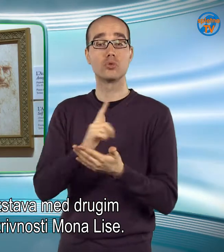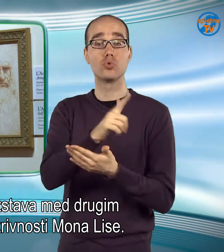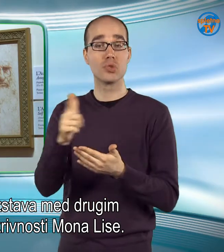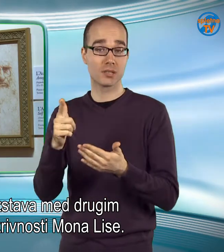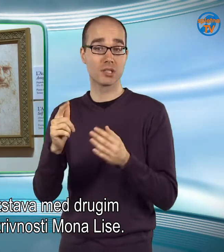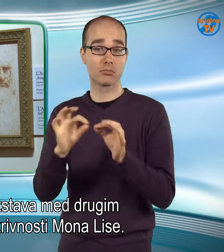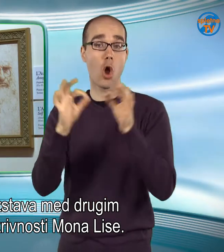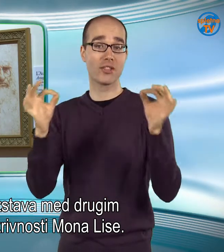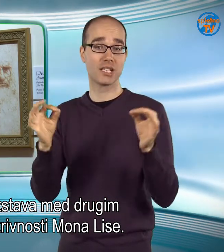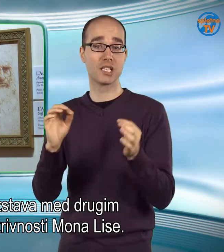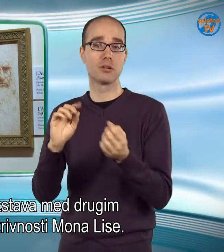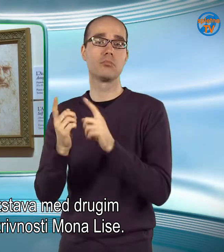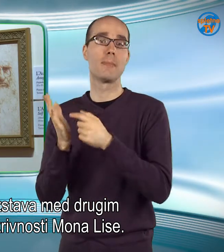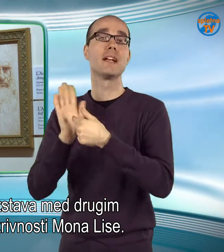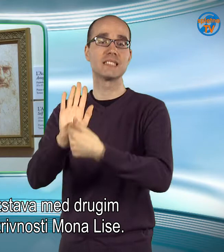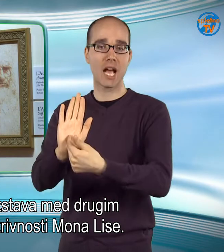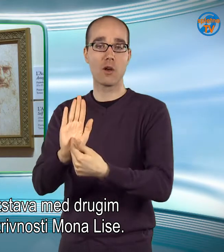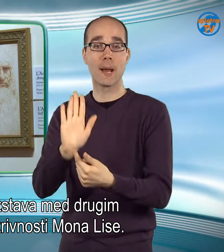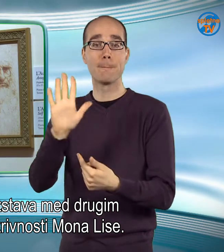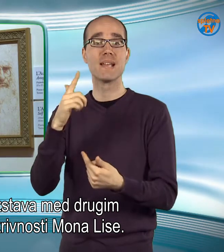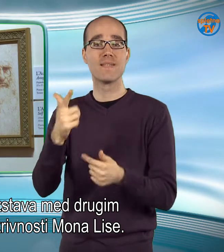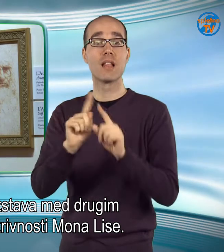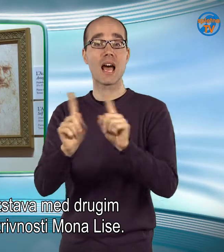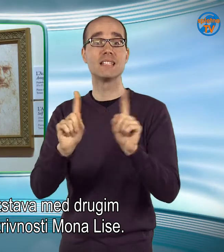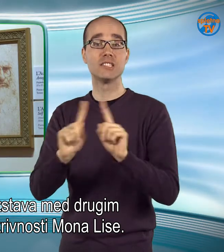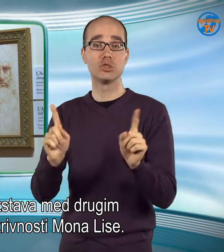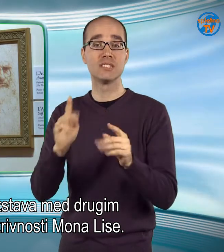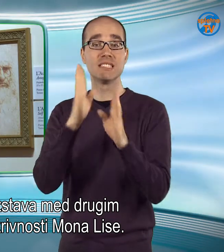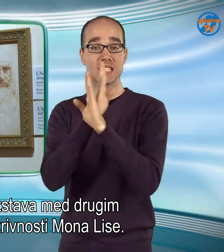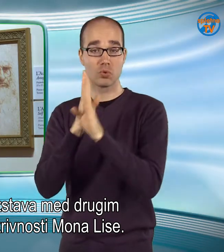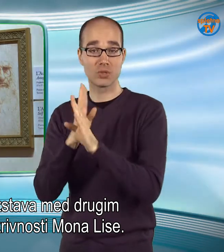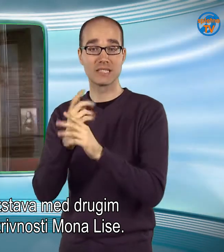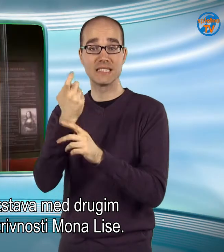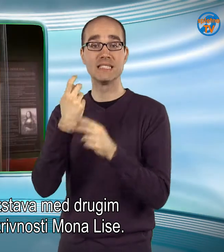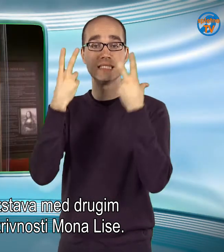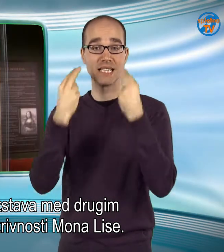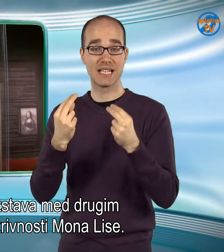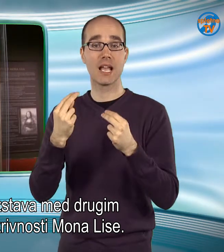Razstava med drugim razkriva 25 skrivnosti Mona Lise.